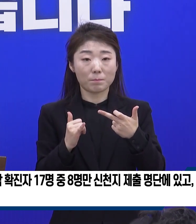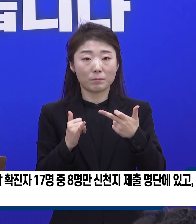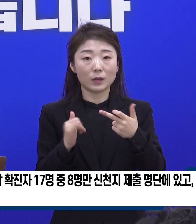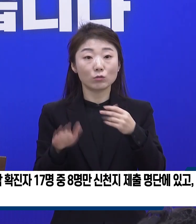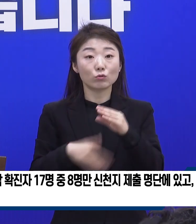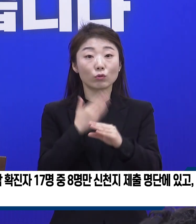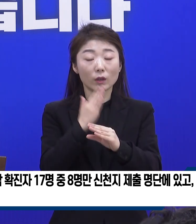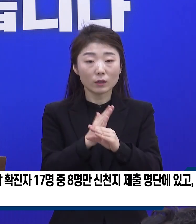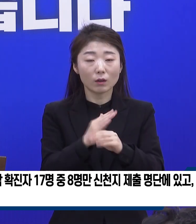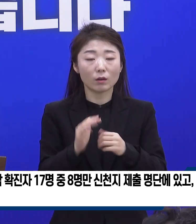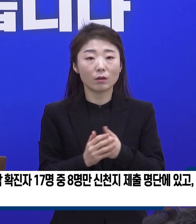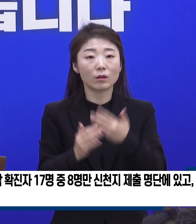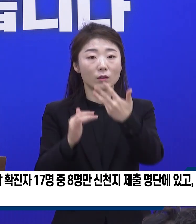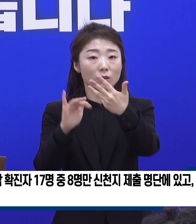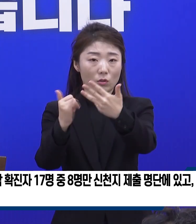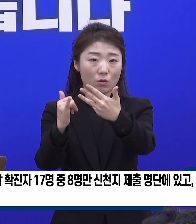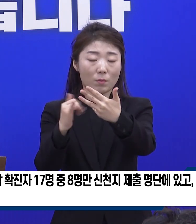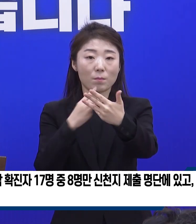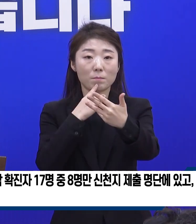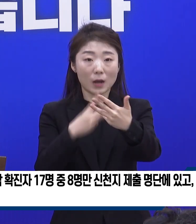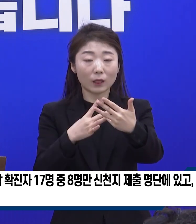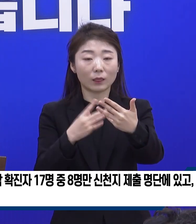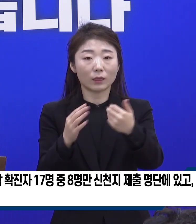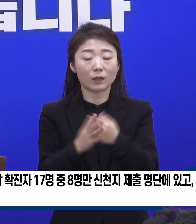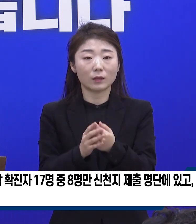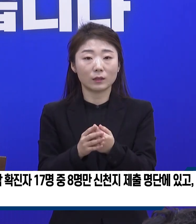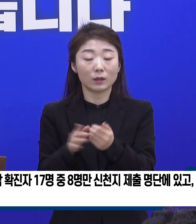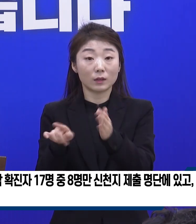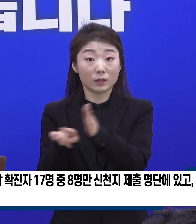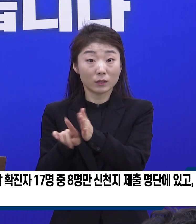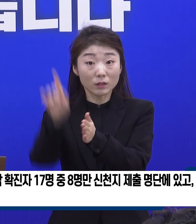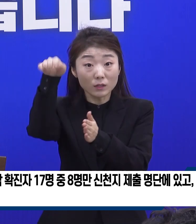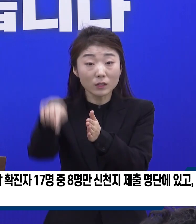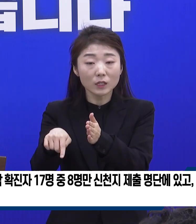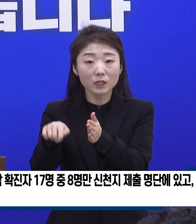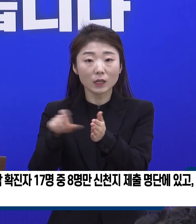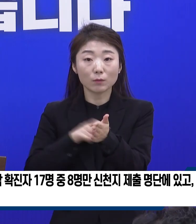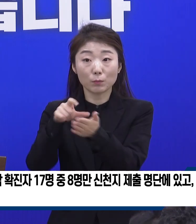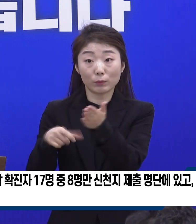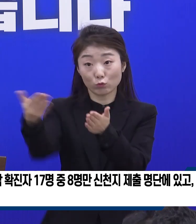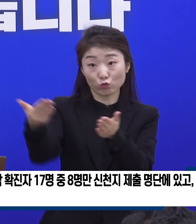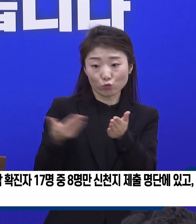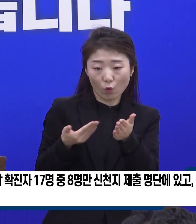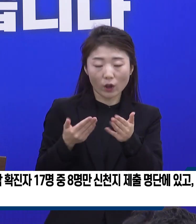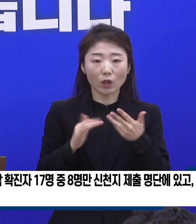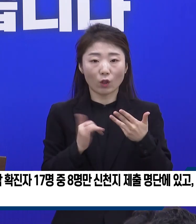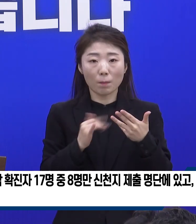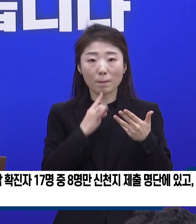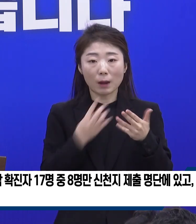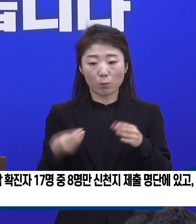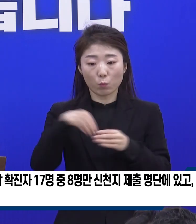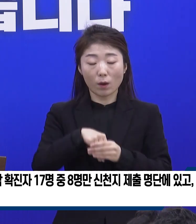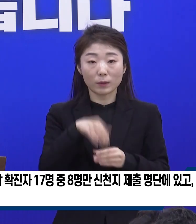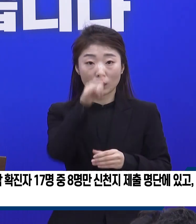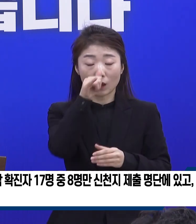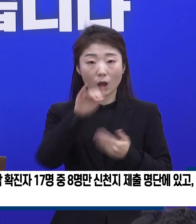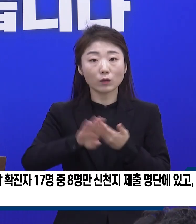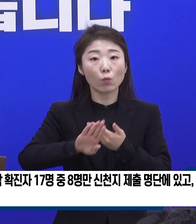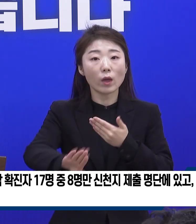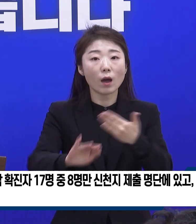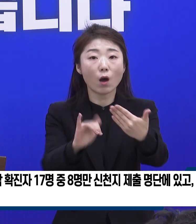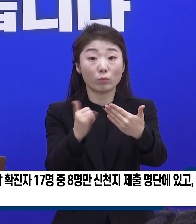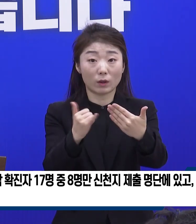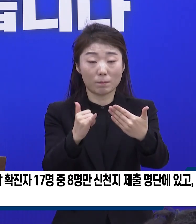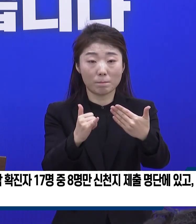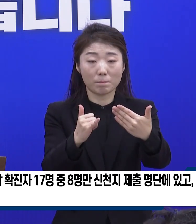중에 8명만 신천지가 제출한 명단에 포함되어 있습니다. 나머지 9명은 신천지 측이